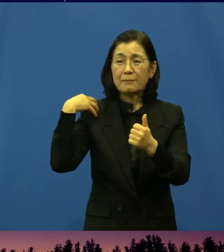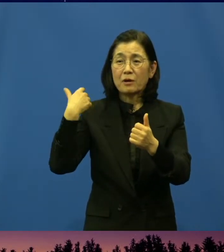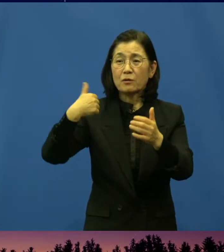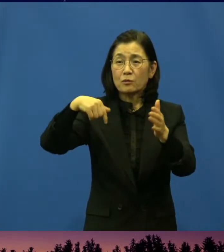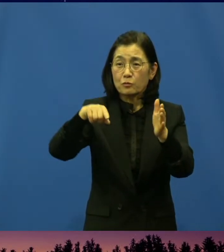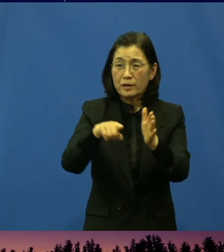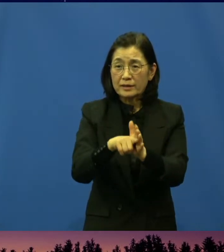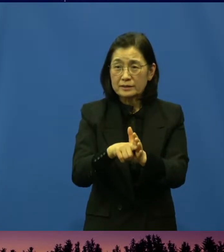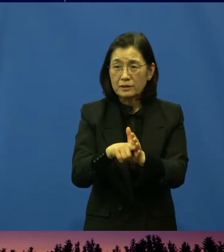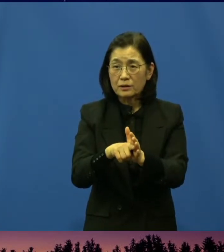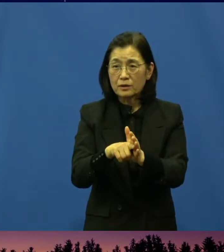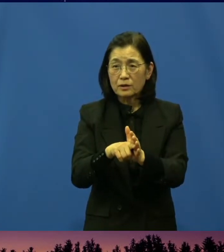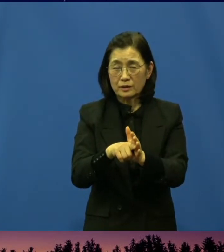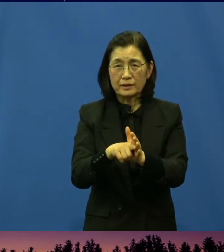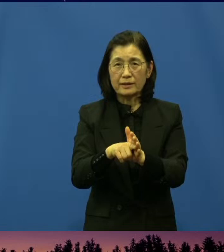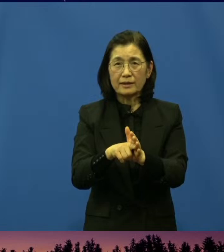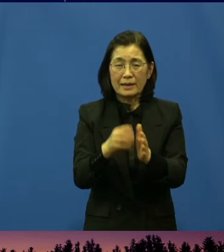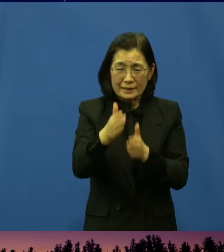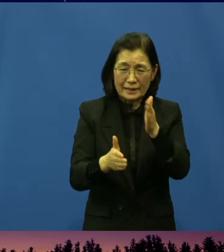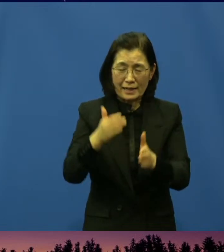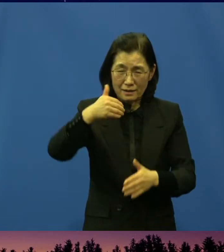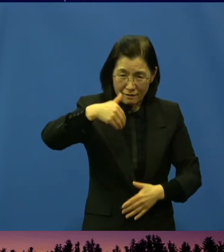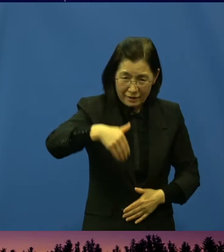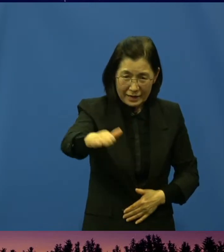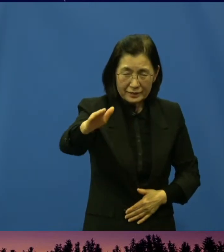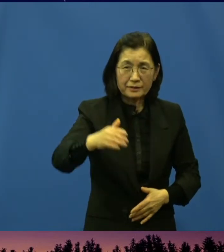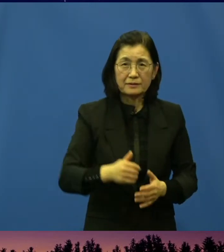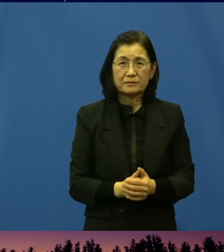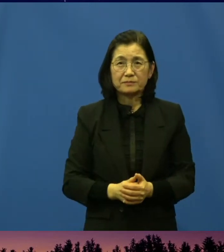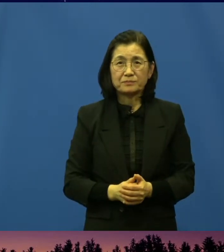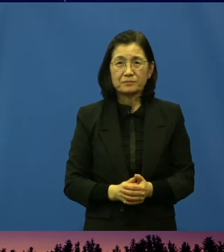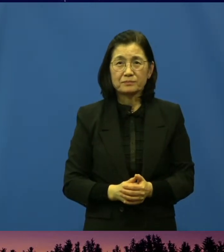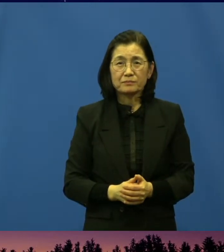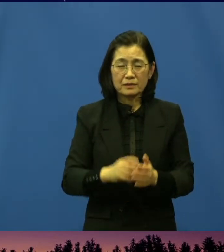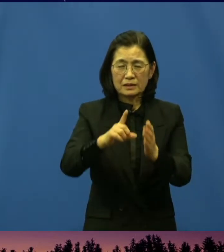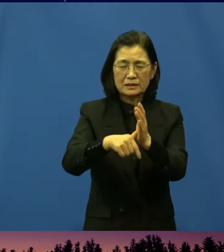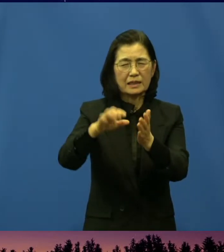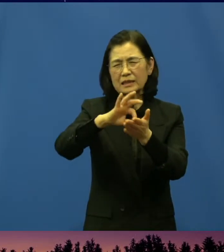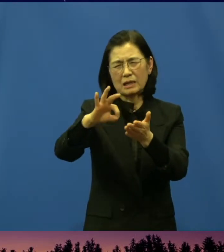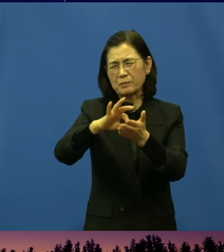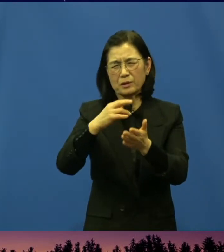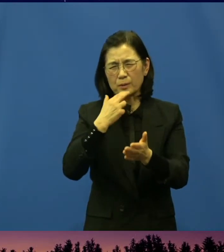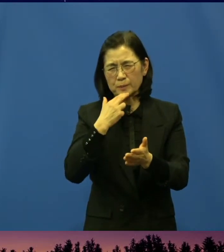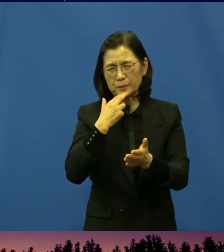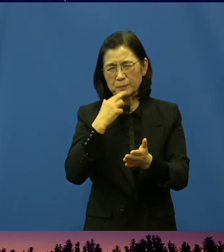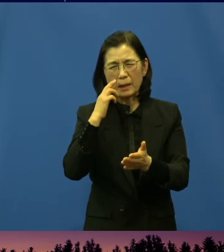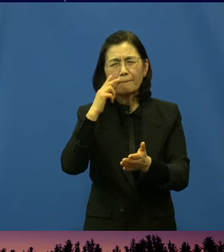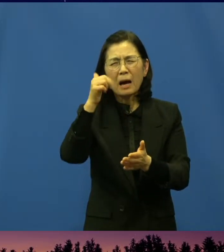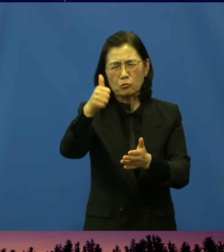않겠다. 그 시간에 뒤뚱거림이 없잖아요, 여러분.